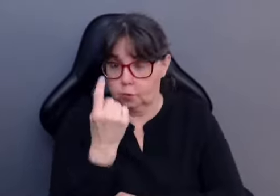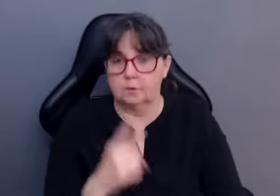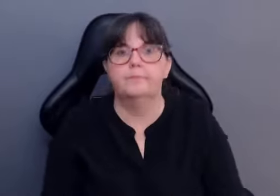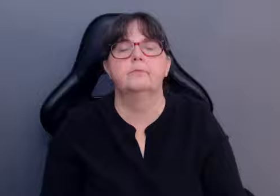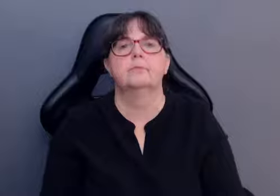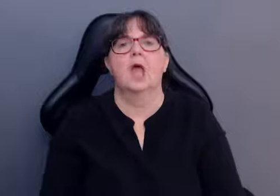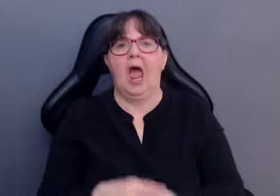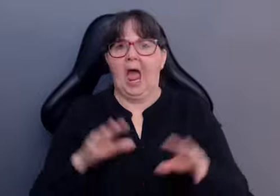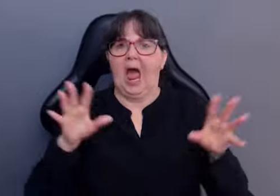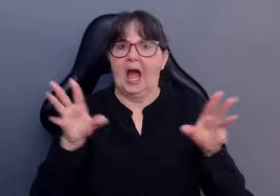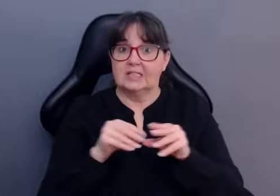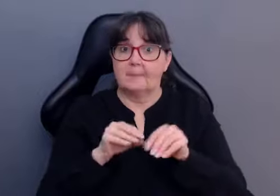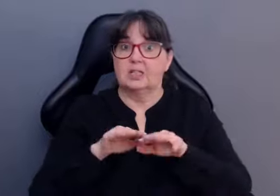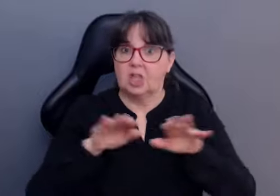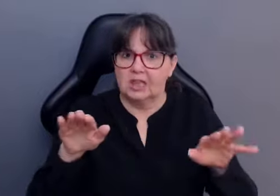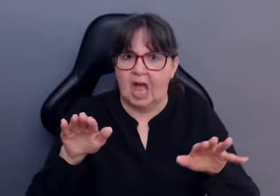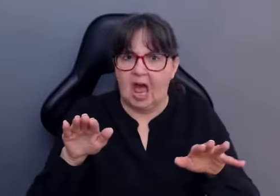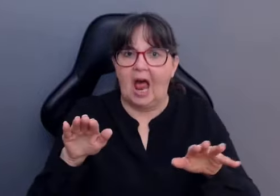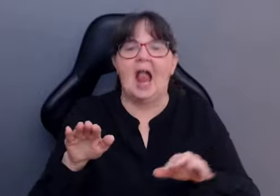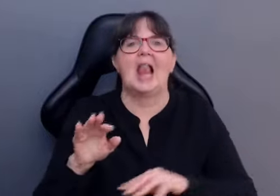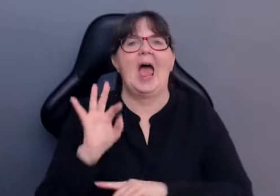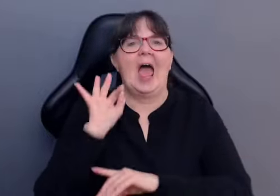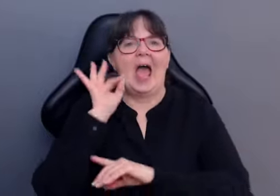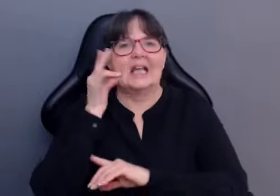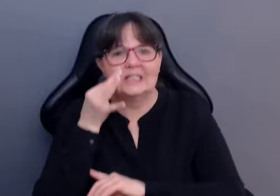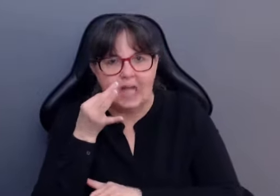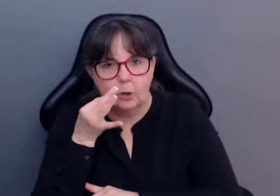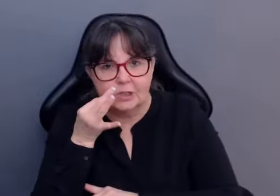Assemblée générale extraordinaire, AGE.